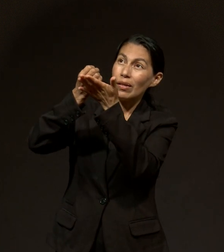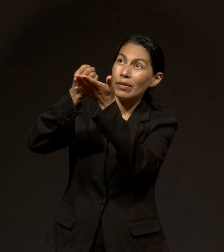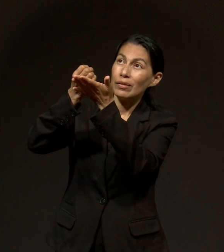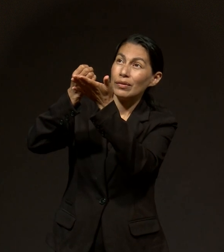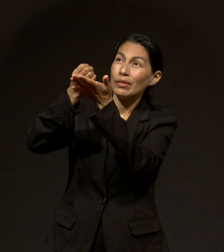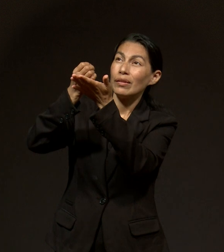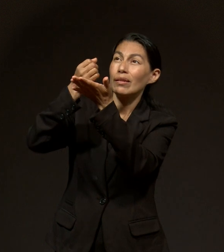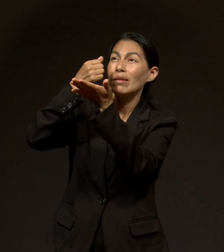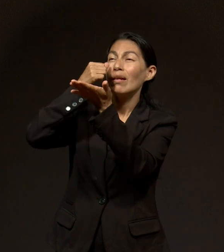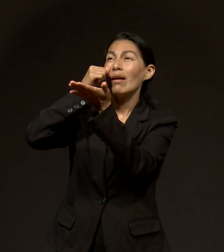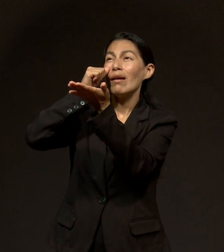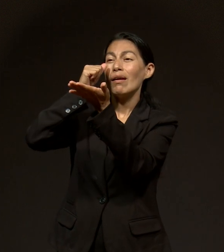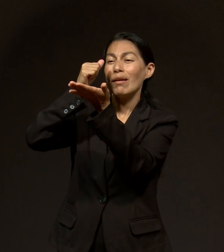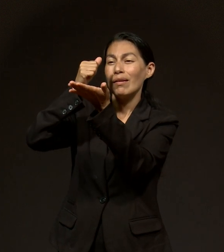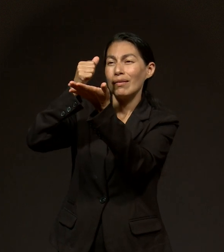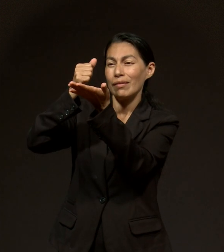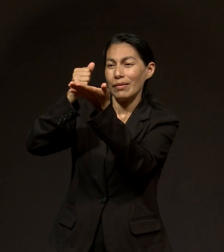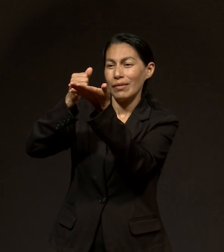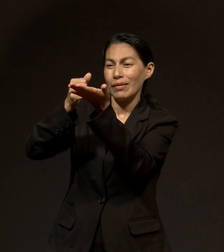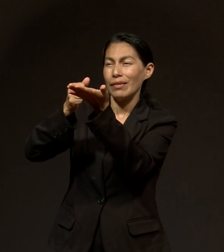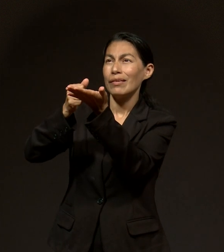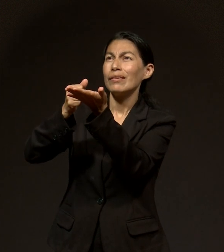lado estoy